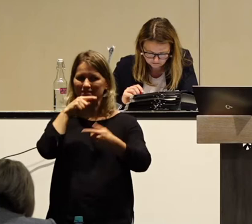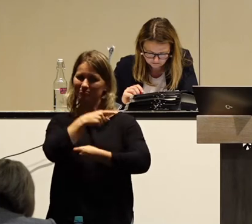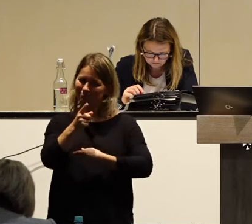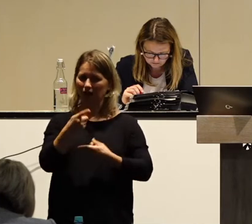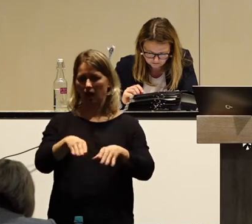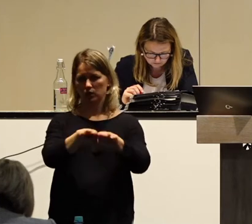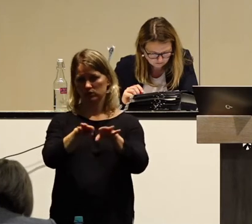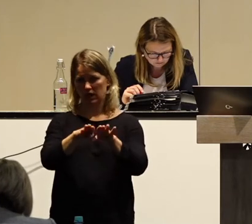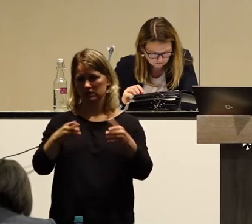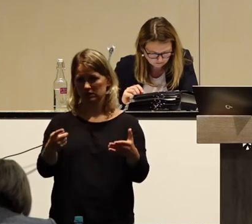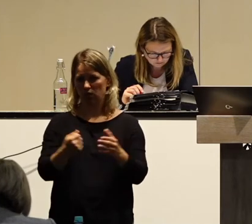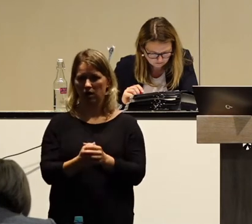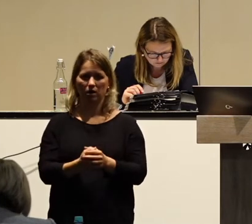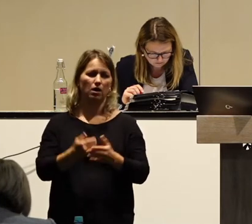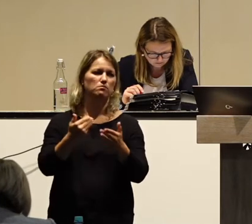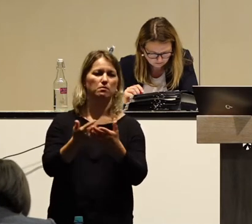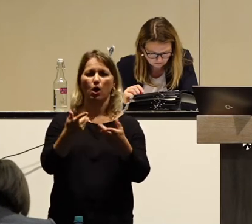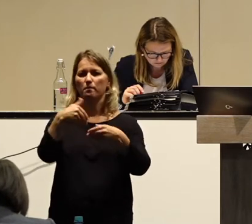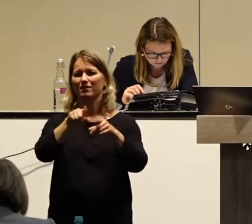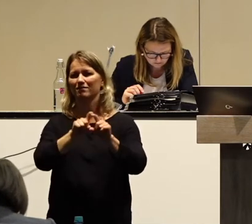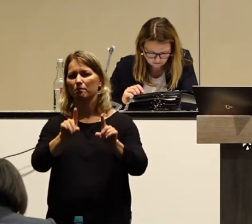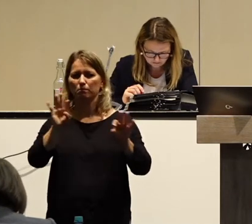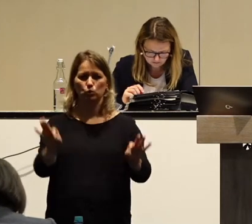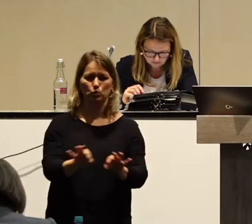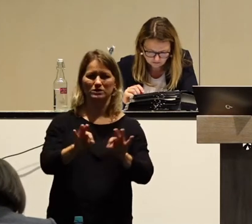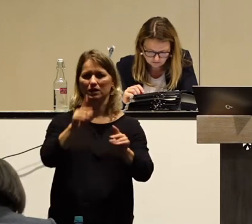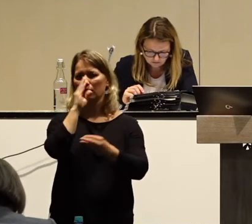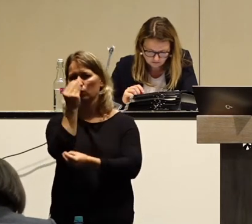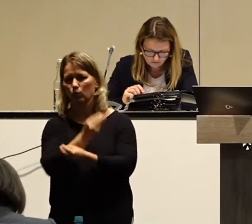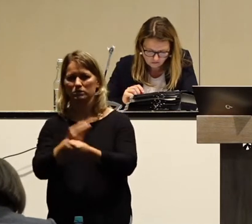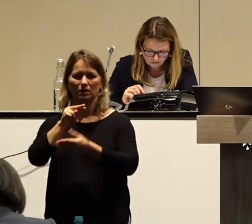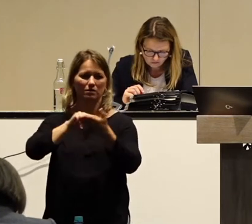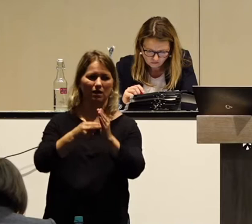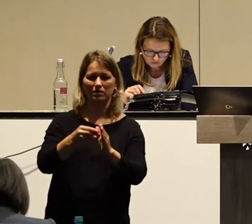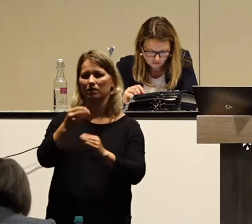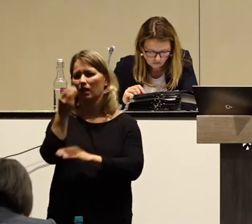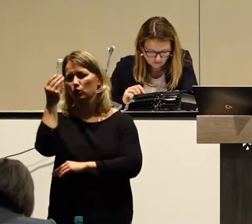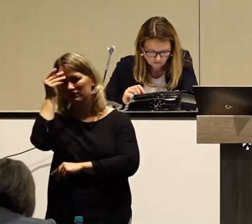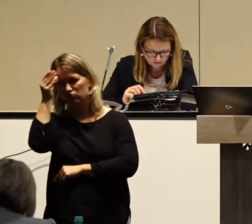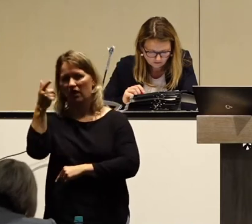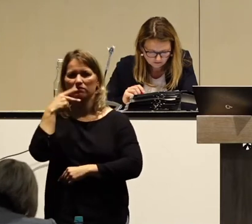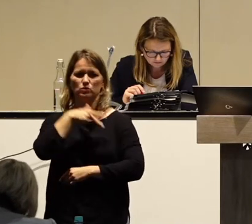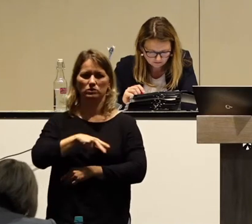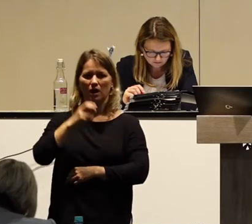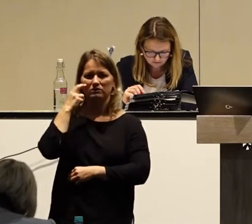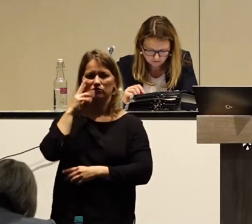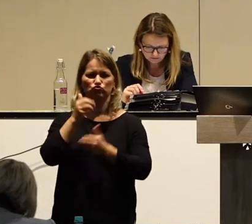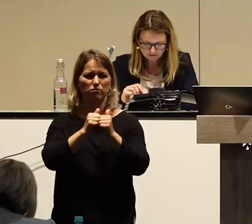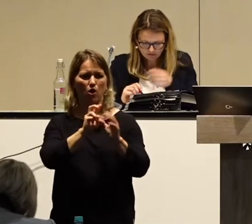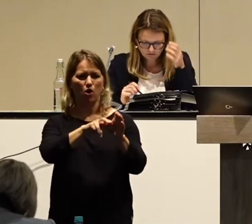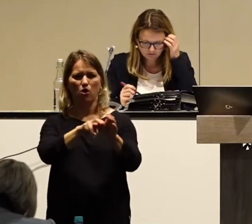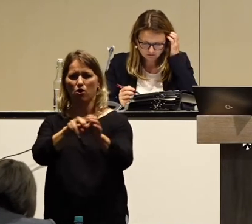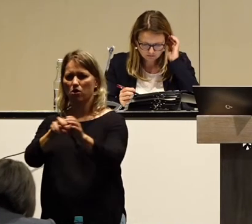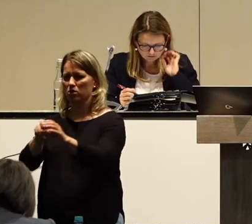Das kann im musischen, im künstlerischen, im technischen, naturwissenschaftlichen, sozialwissenschaftlichen oder auch im sportlichen Bereich